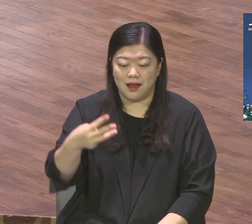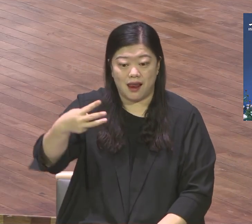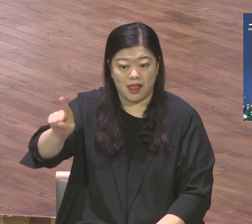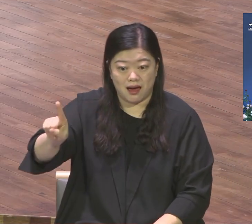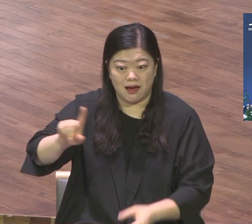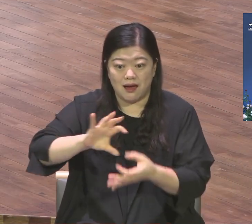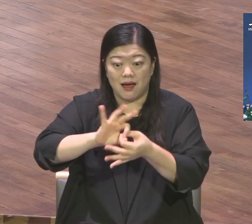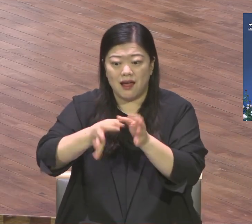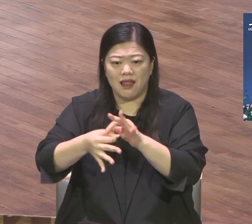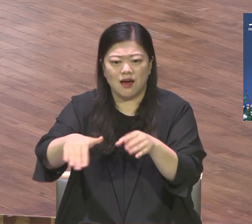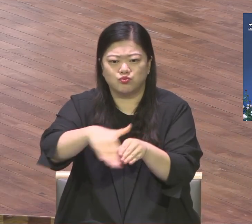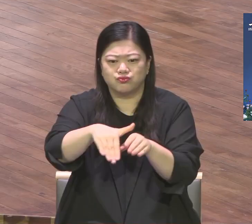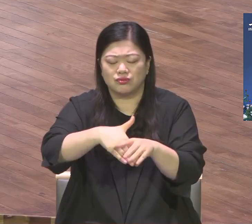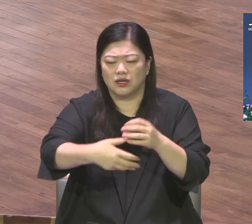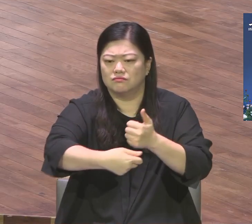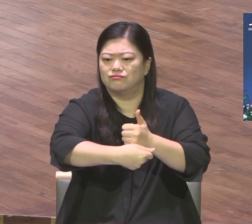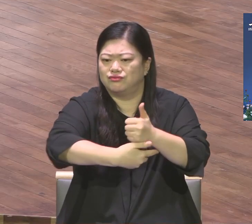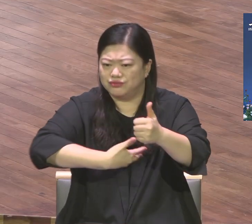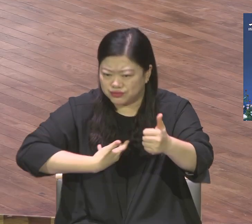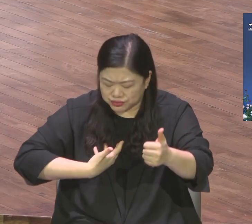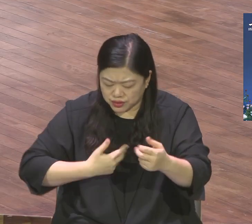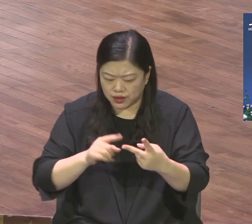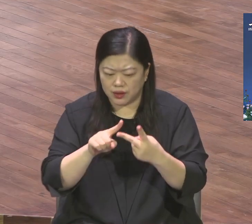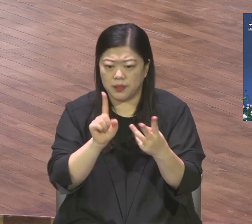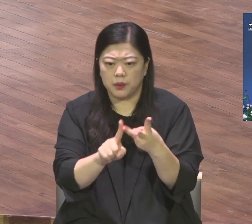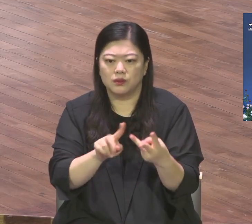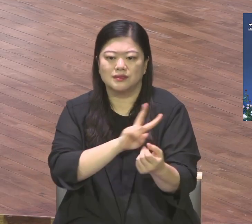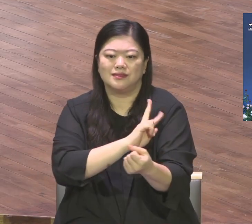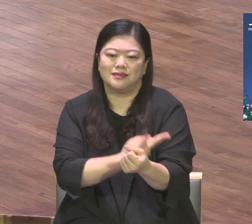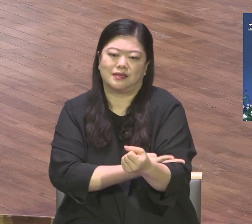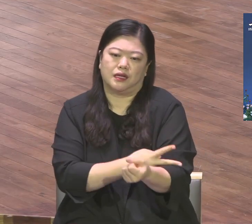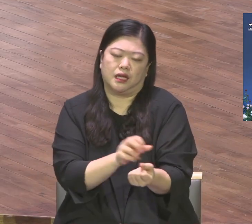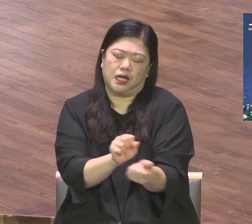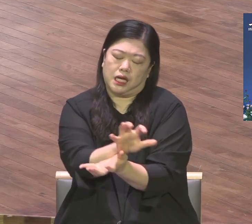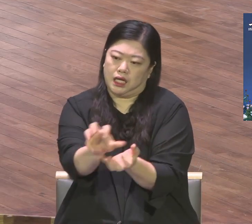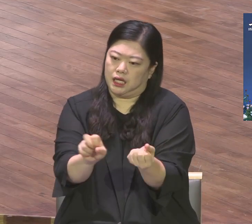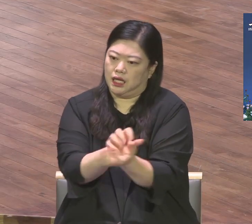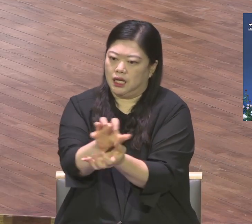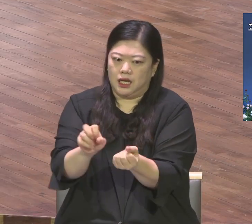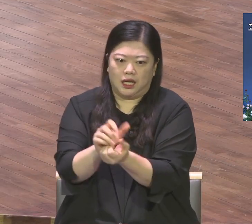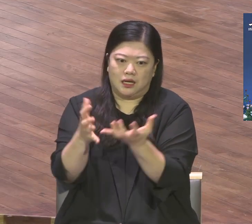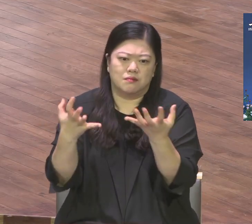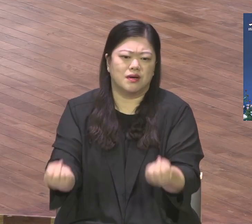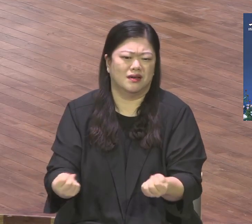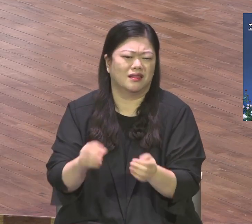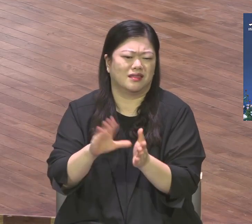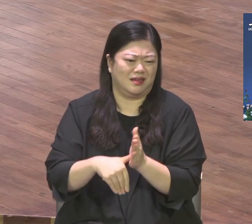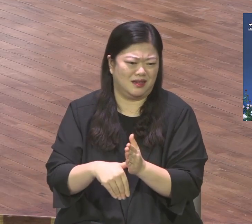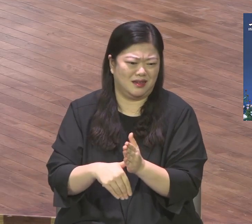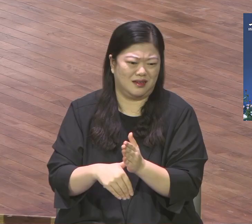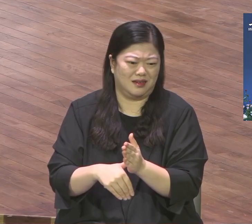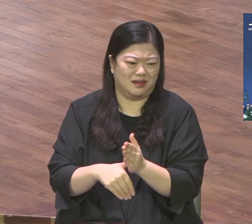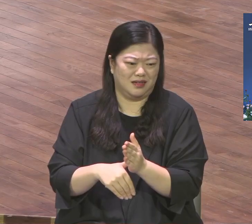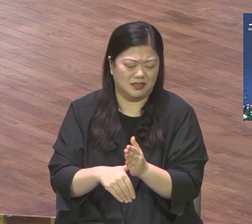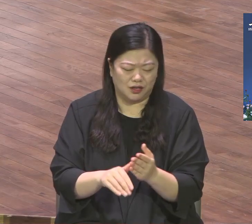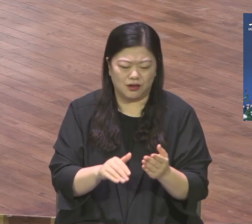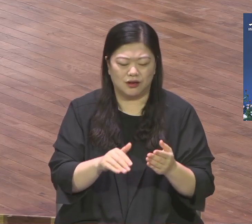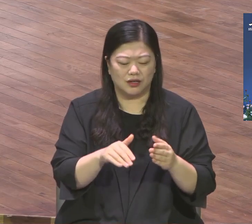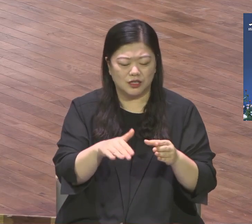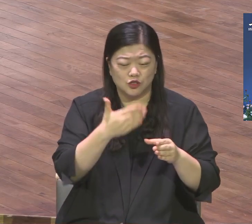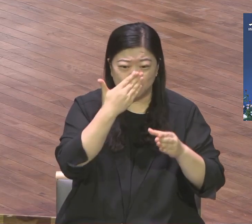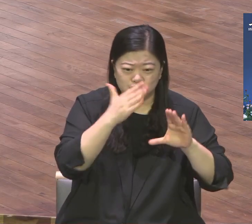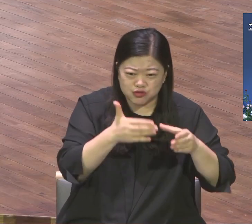성경과 다른 주장들이 횡행했습니다. 이런 허감 문화 가득한